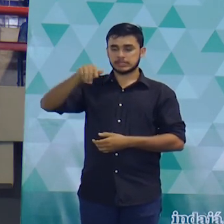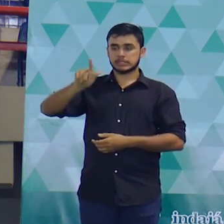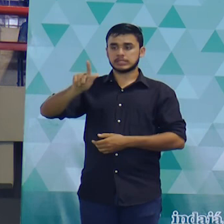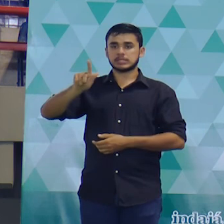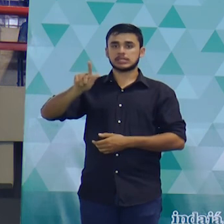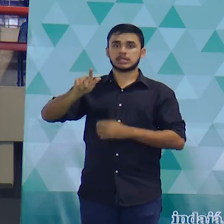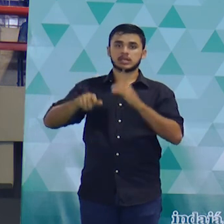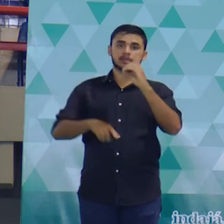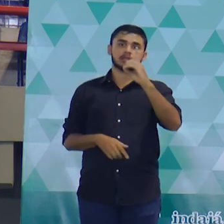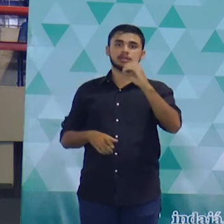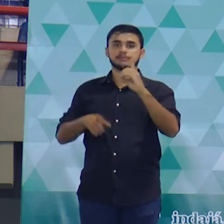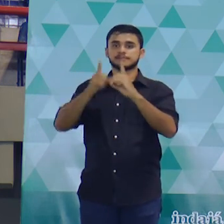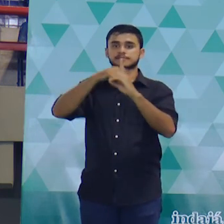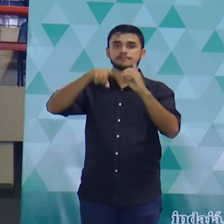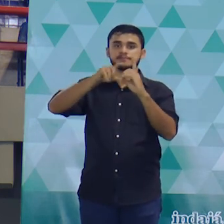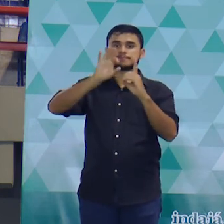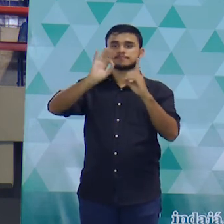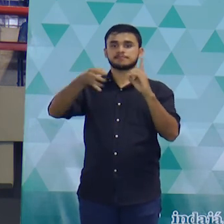D de dado.